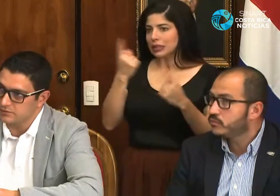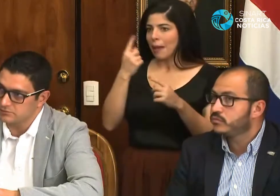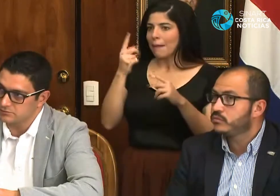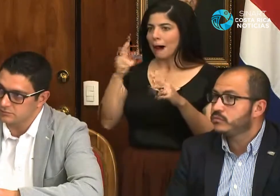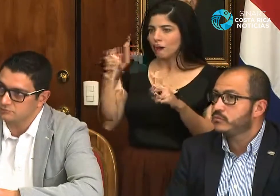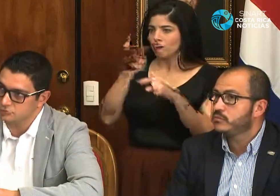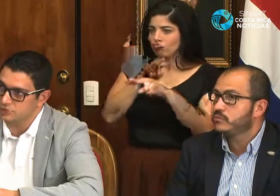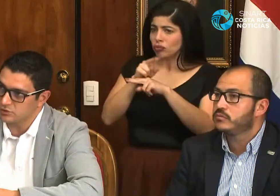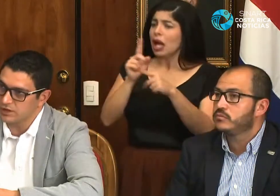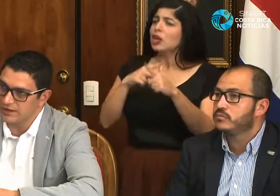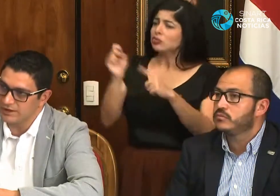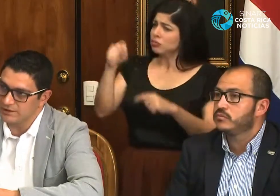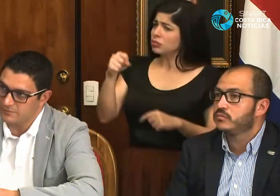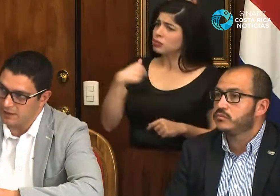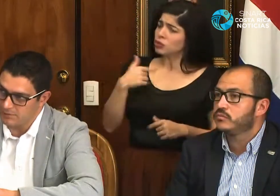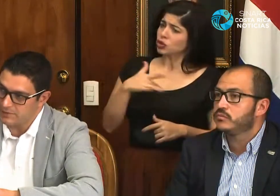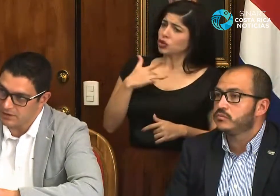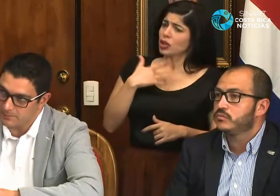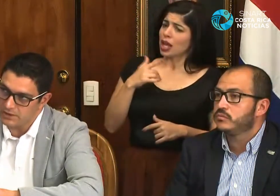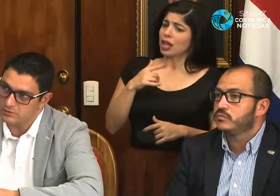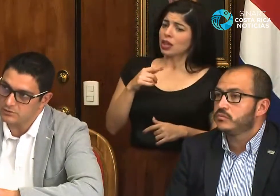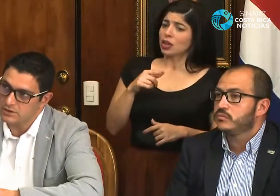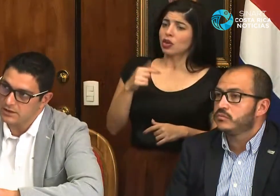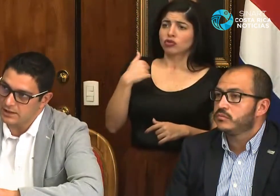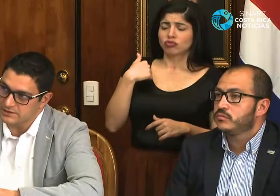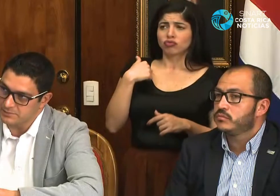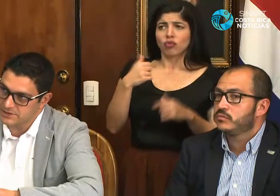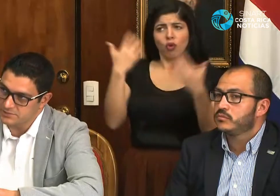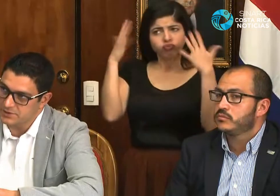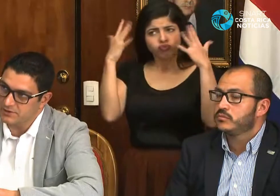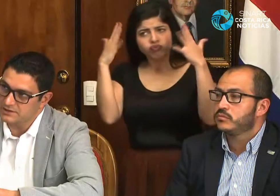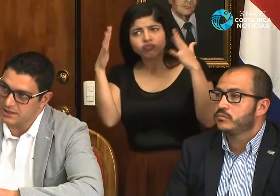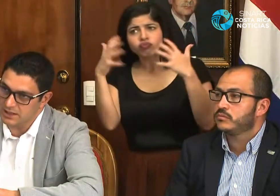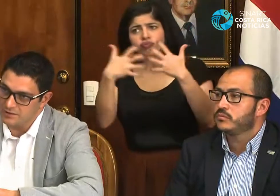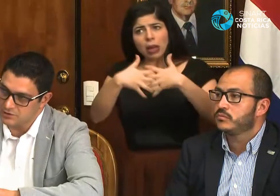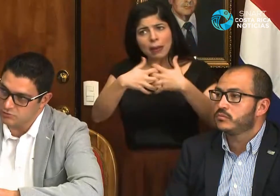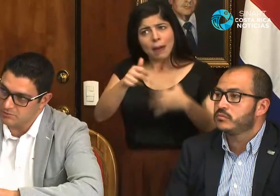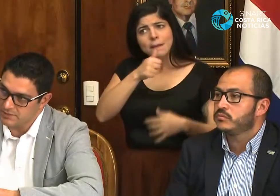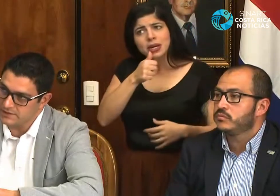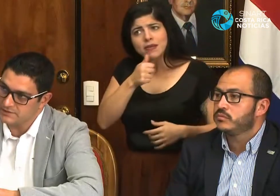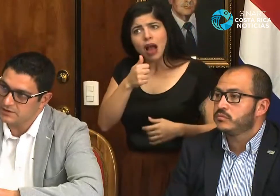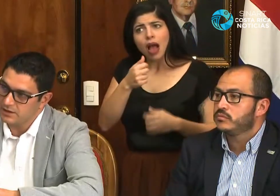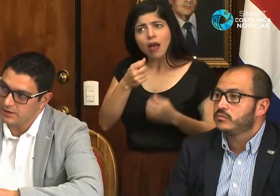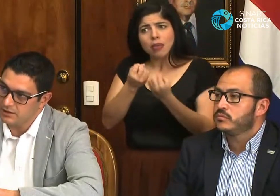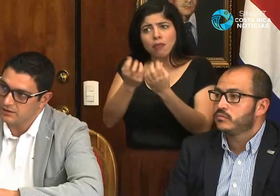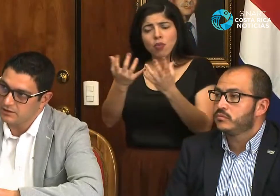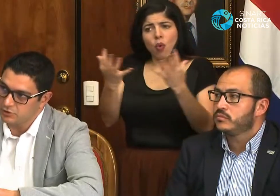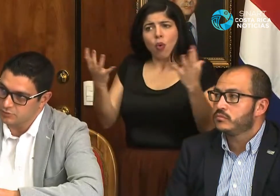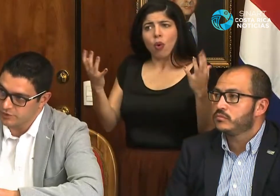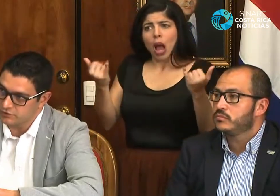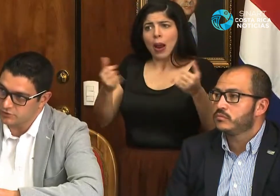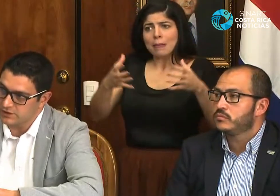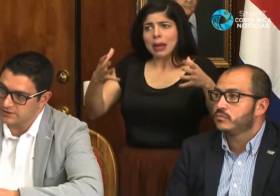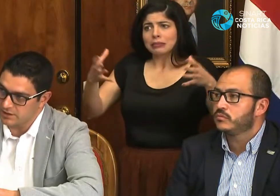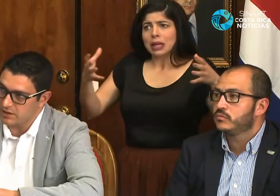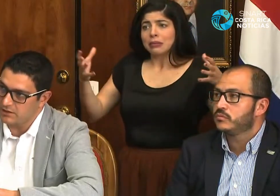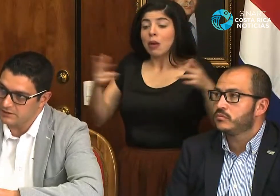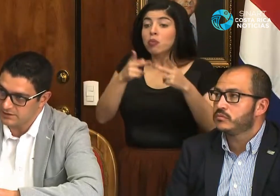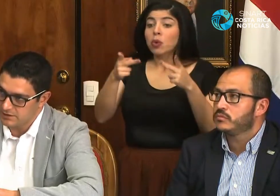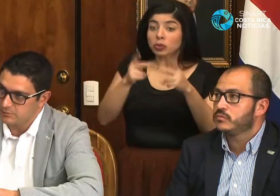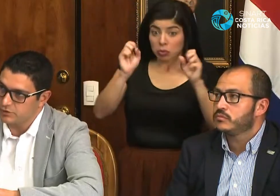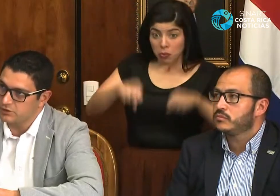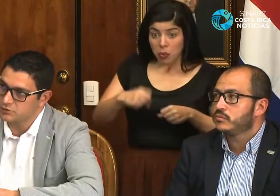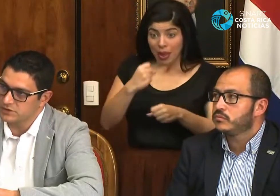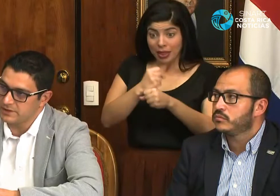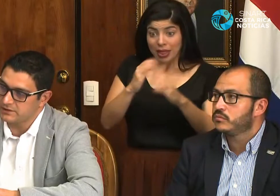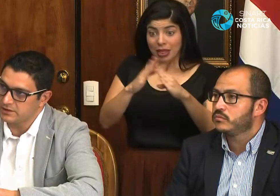eso, sí, yo siento que ahí más bien le aplaudo a las empresas privadas que cada vez se suman más en los puestos que son